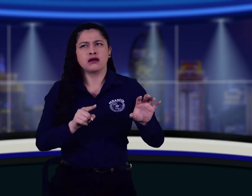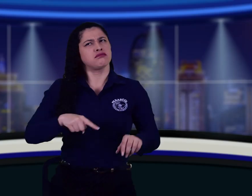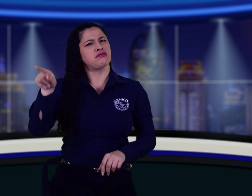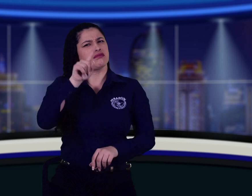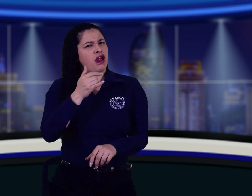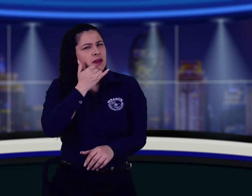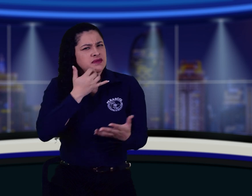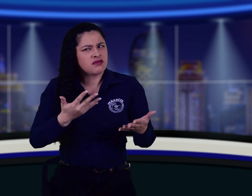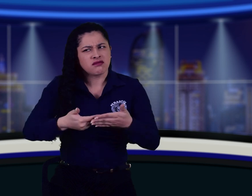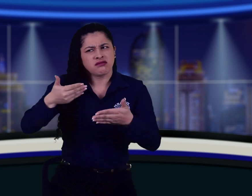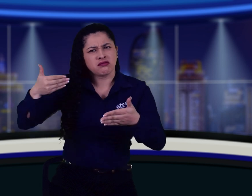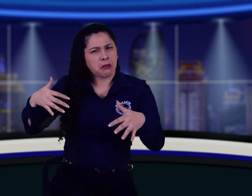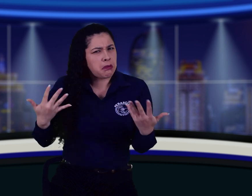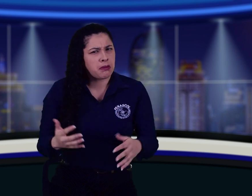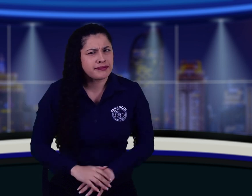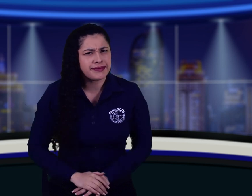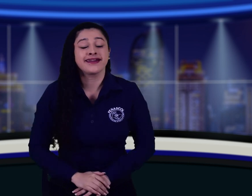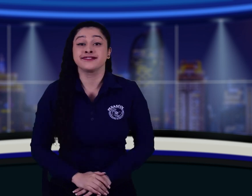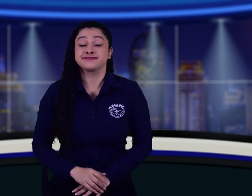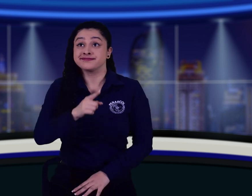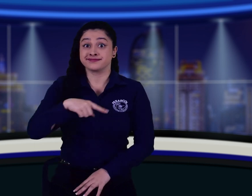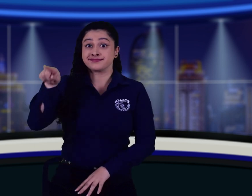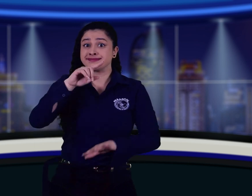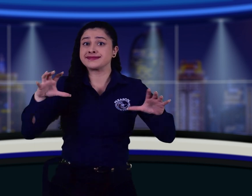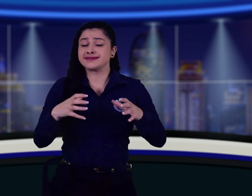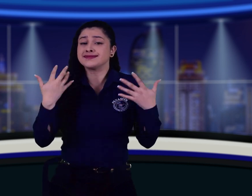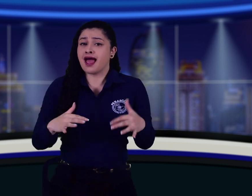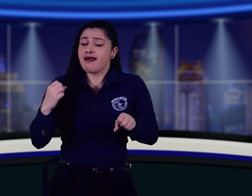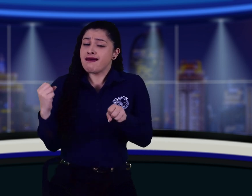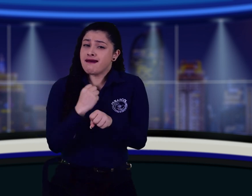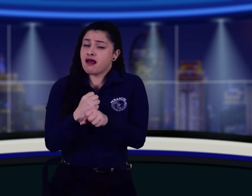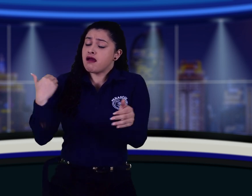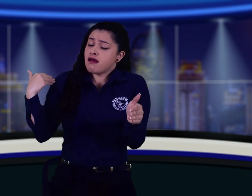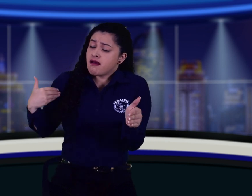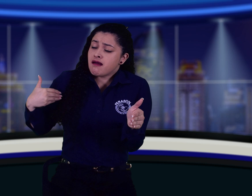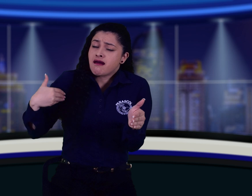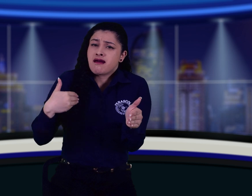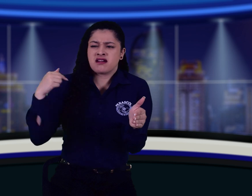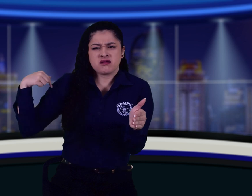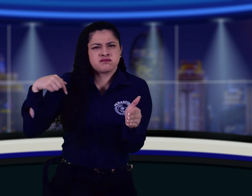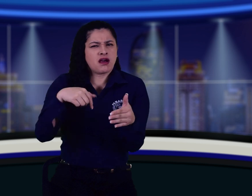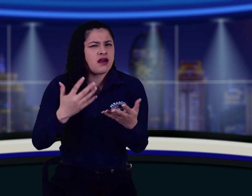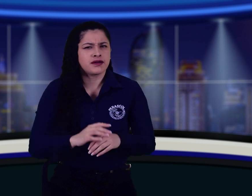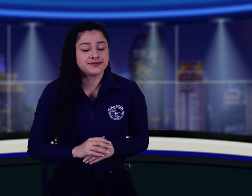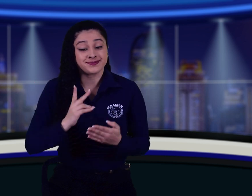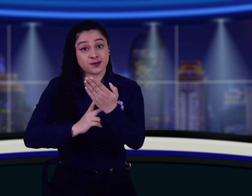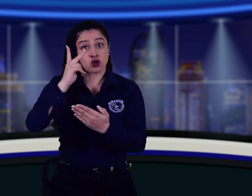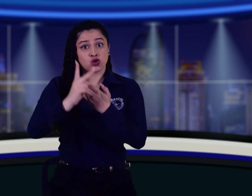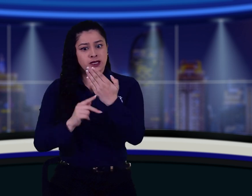como vimos es gran parte del territorio nacional representado la comunidad sorda venía trabajando durante